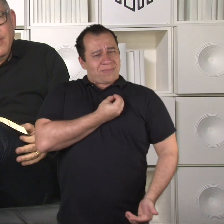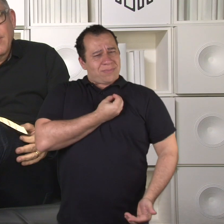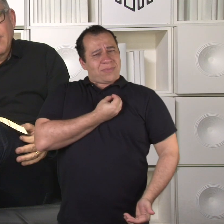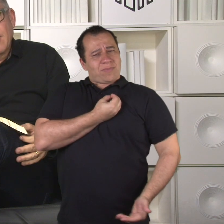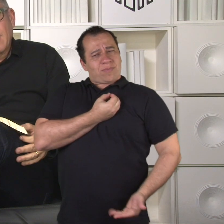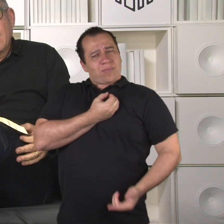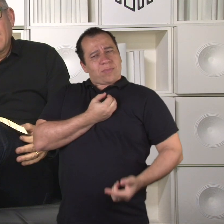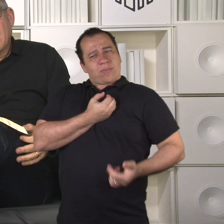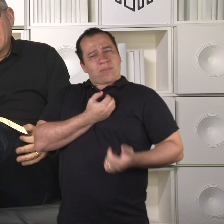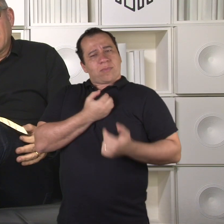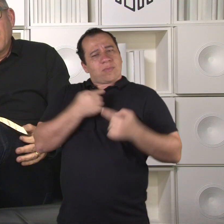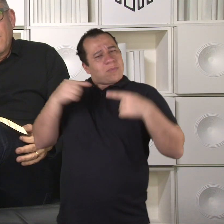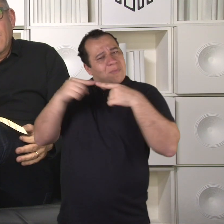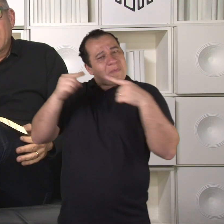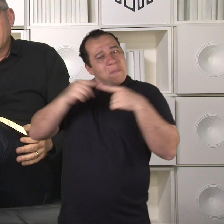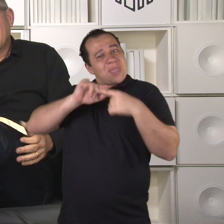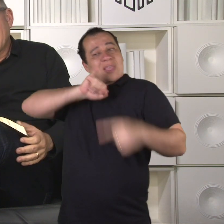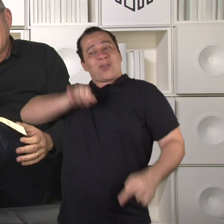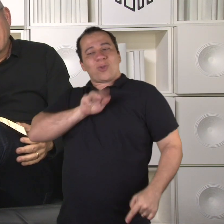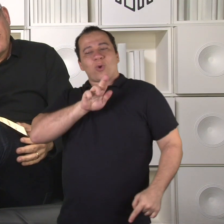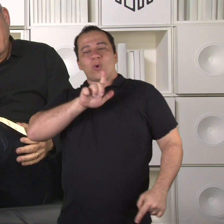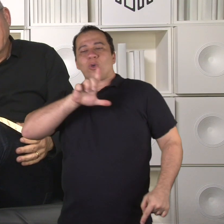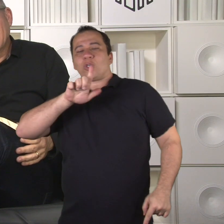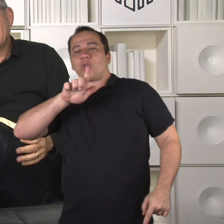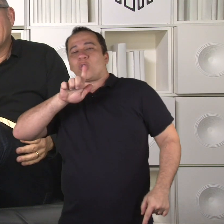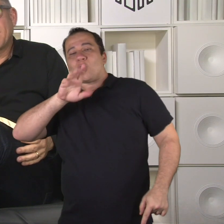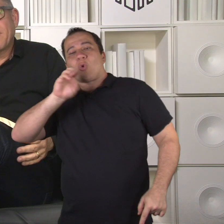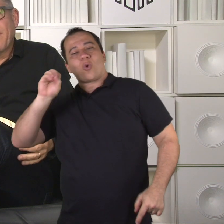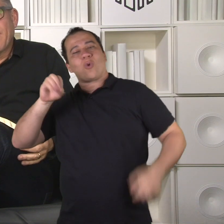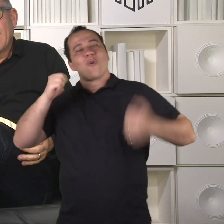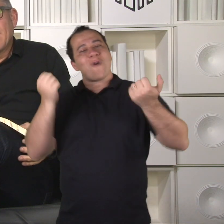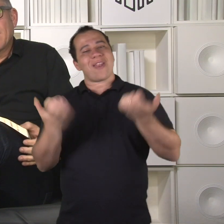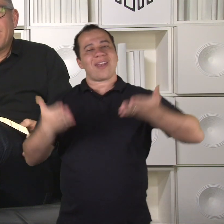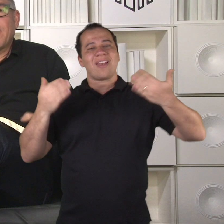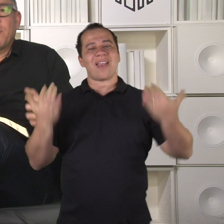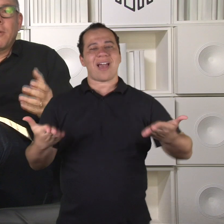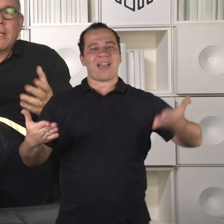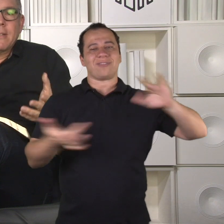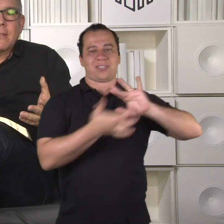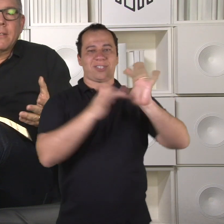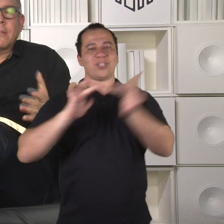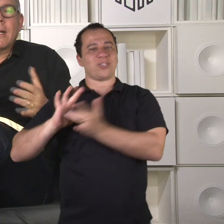leve. E eu encorajo você a escrever uma oração